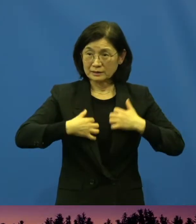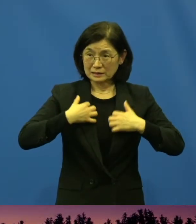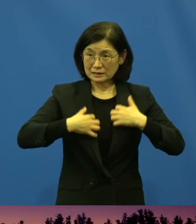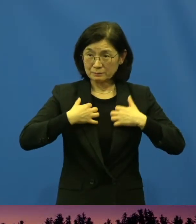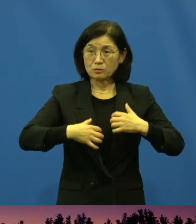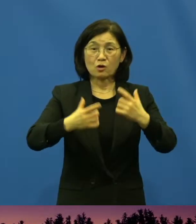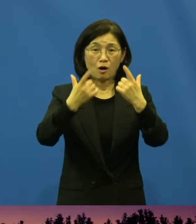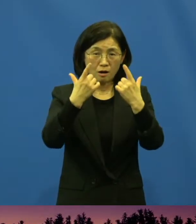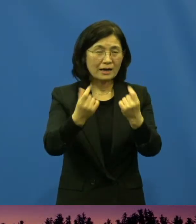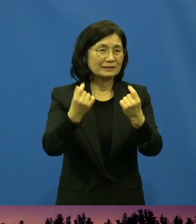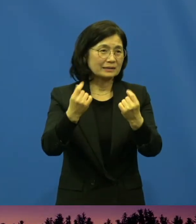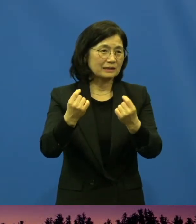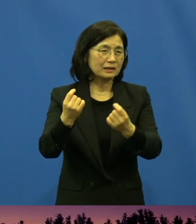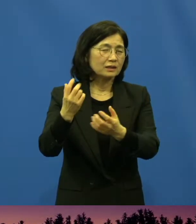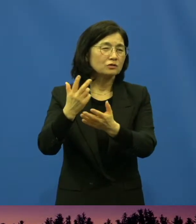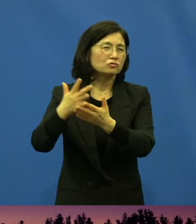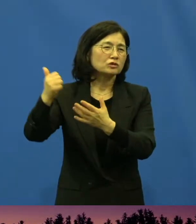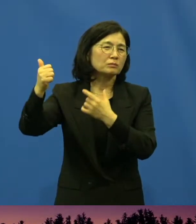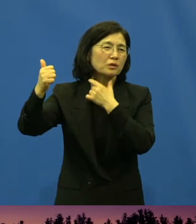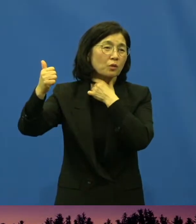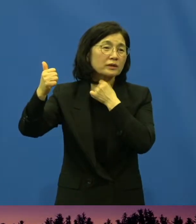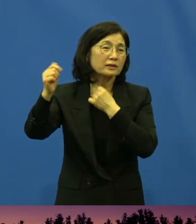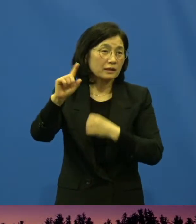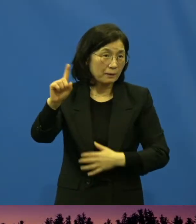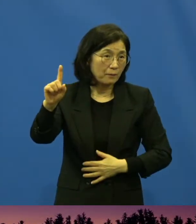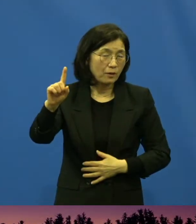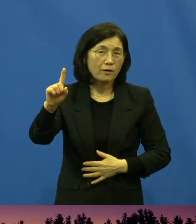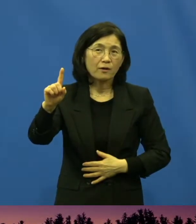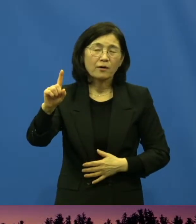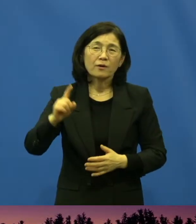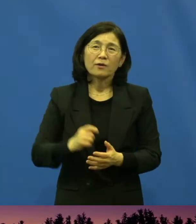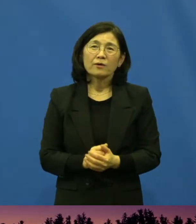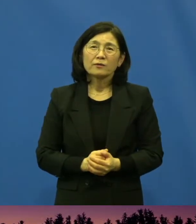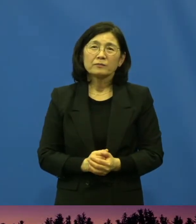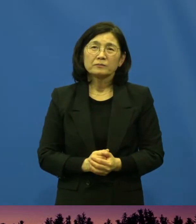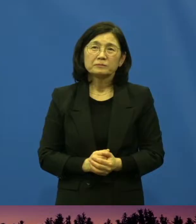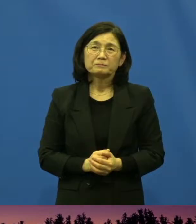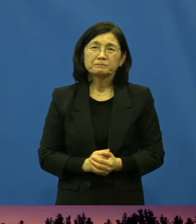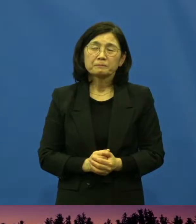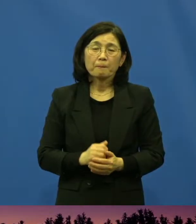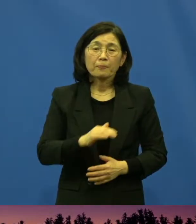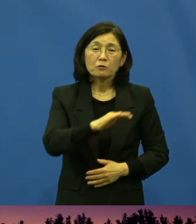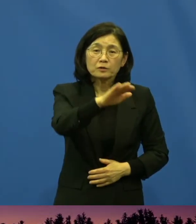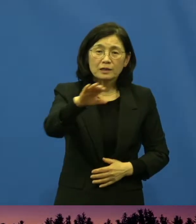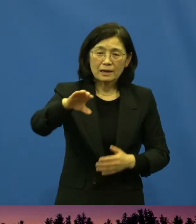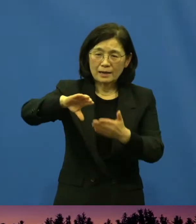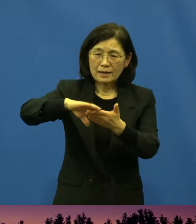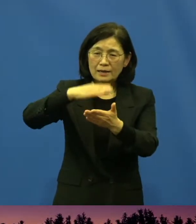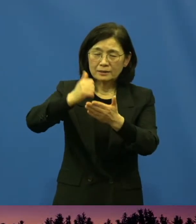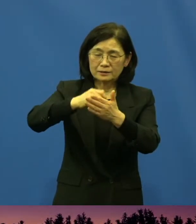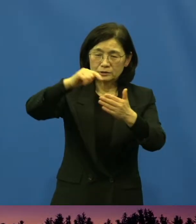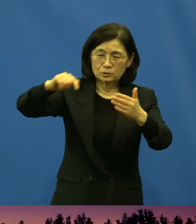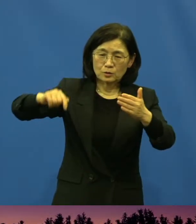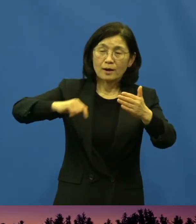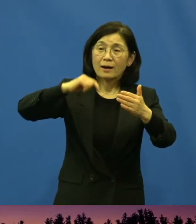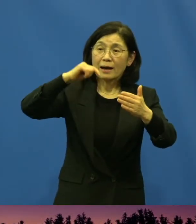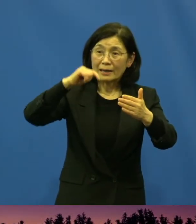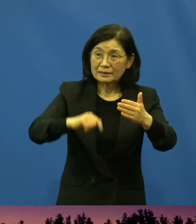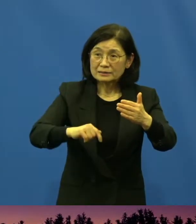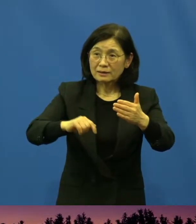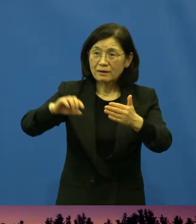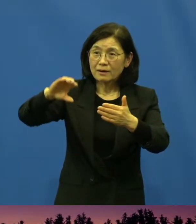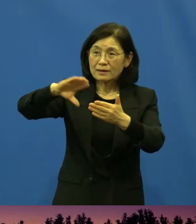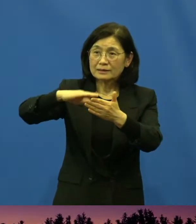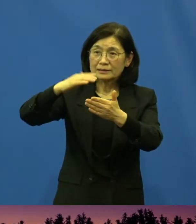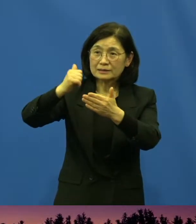여러분, 주님이 우리에게 바라시는 것은 우리가 그리스도 안에서 자라가는 거예요.